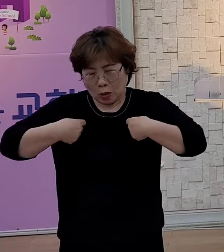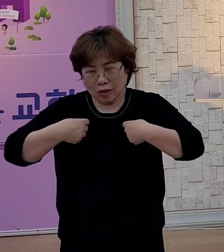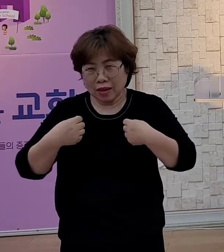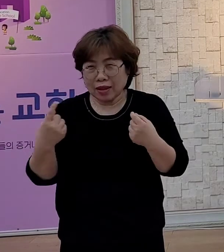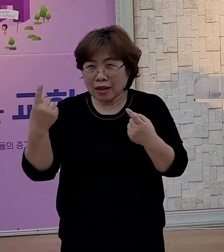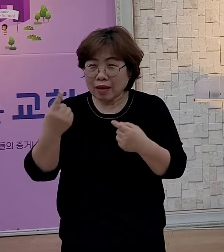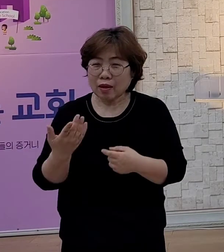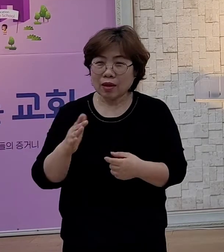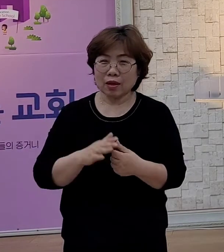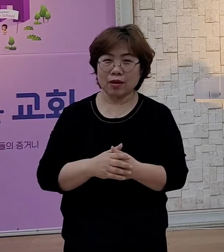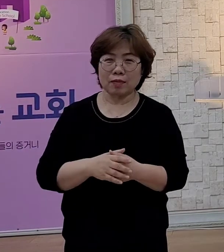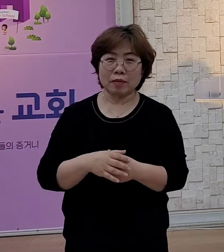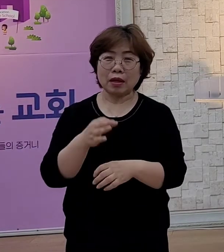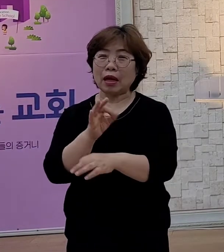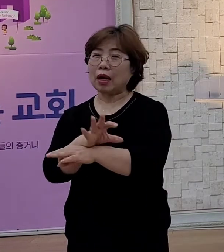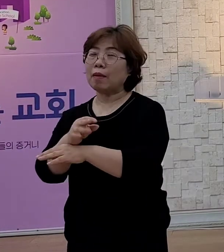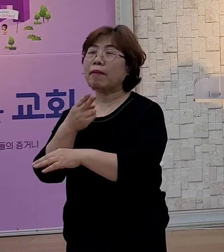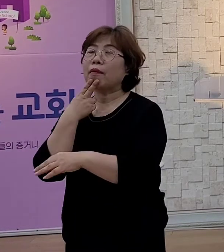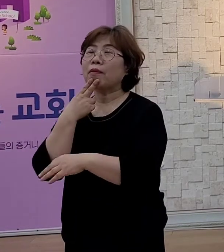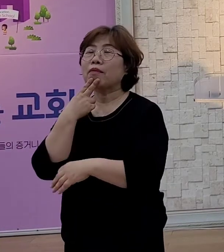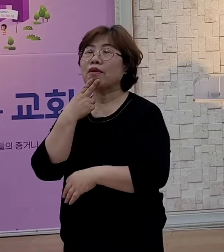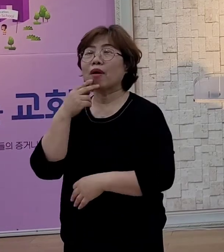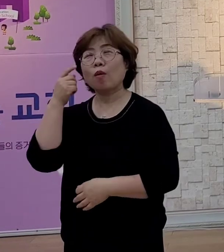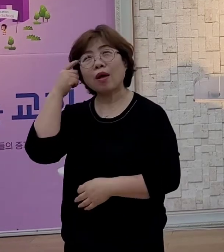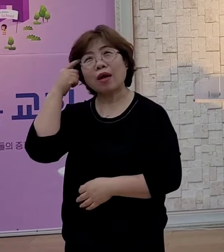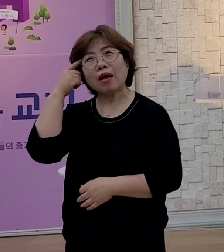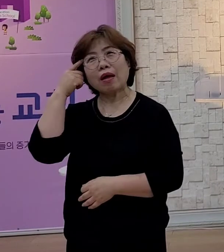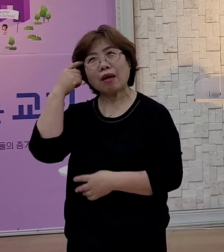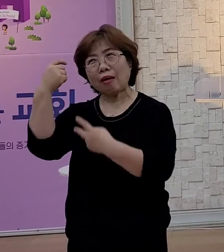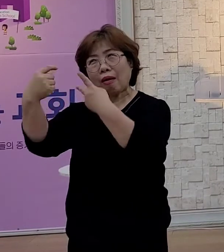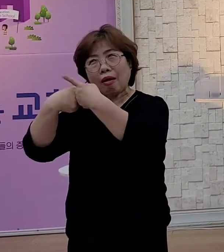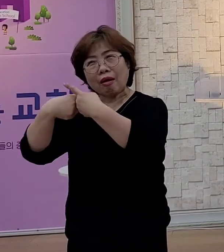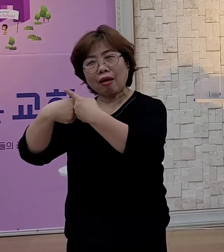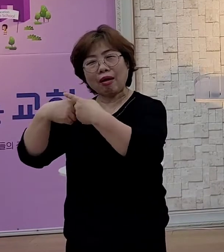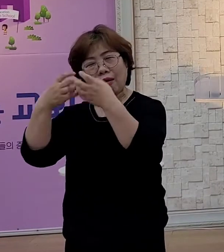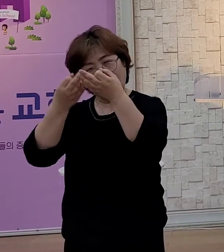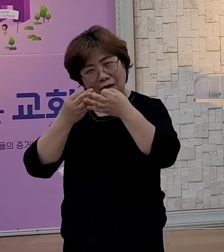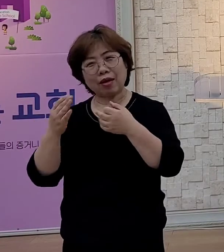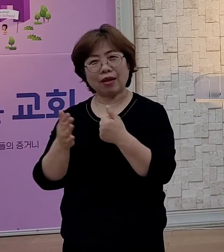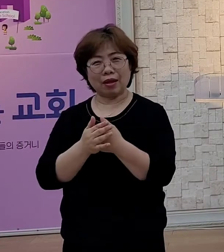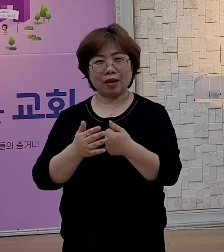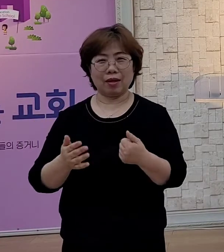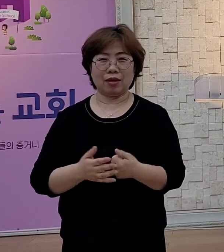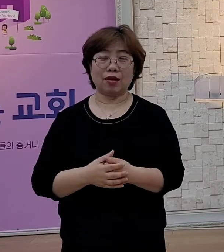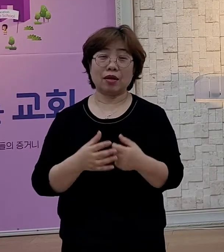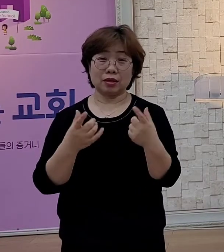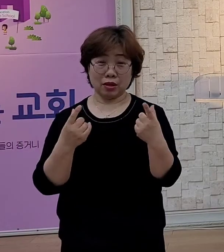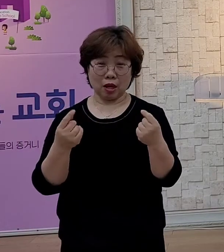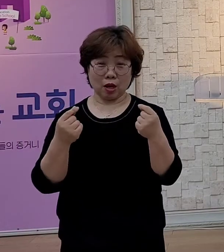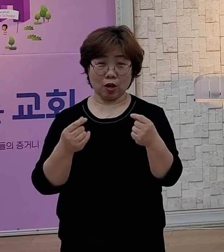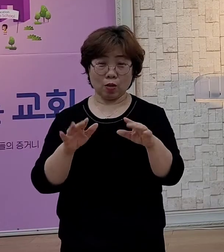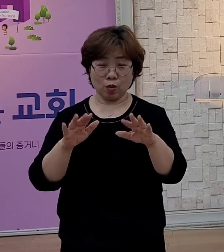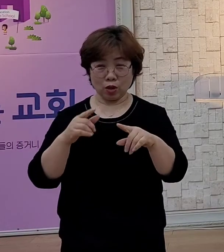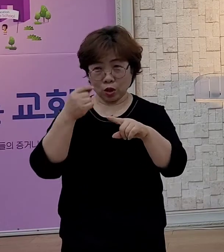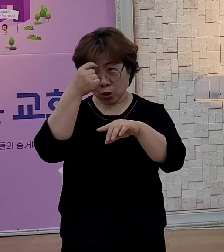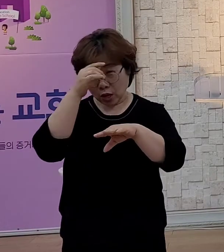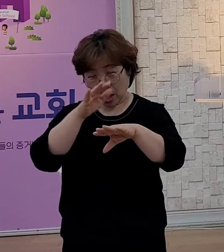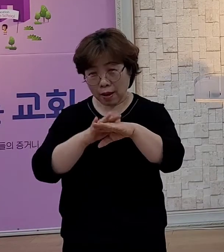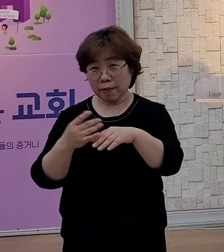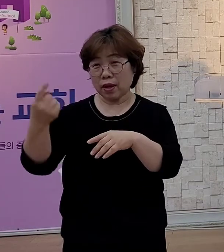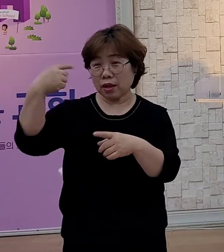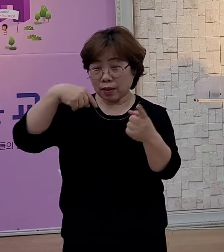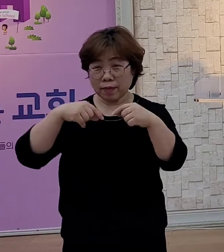우리한테 뭐 하나 사라고 얘기 안 해요. 다 알아요. 마찬가지예요. 오늘 이 안내한 사람이